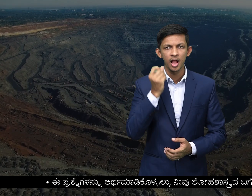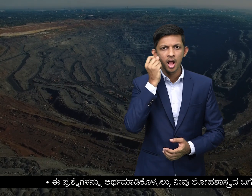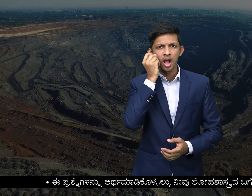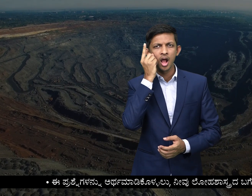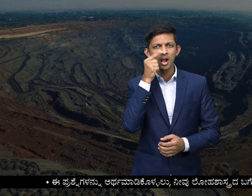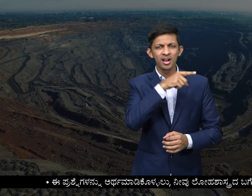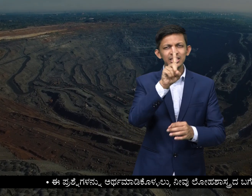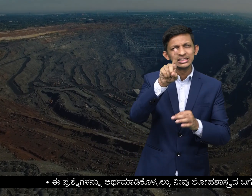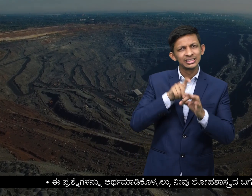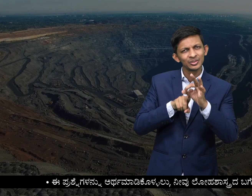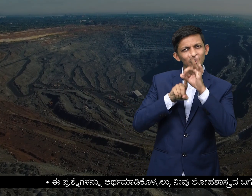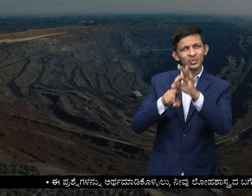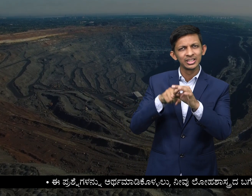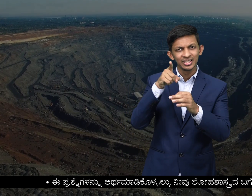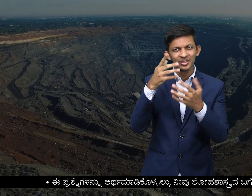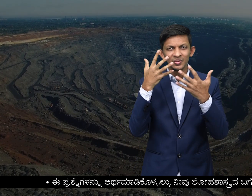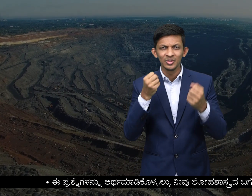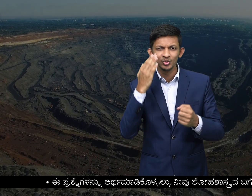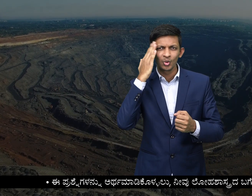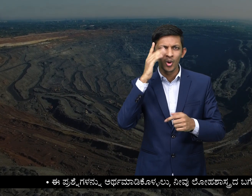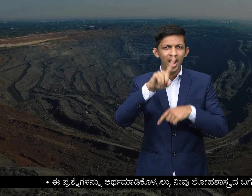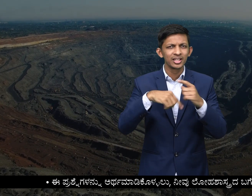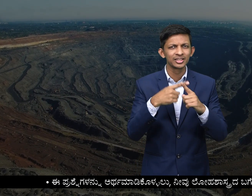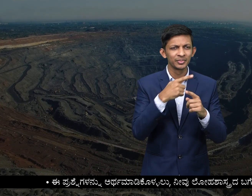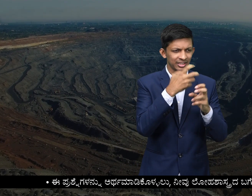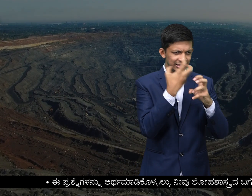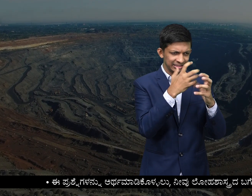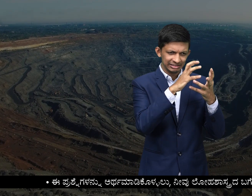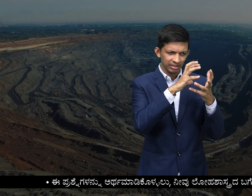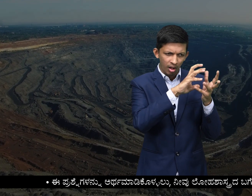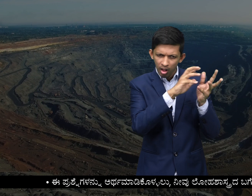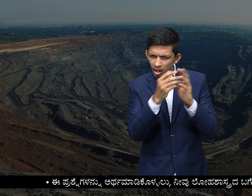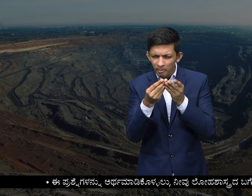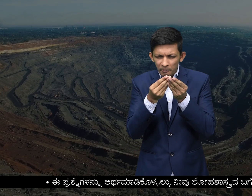ಈ ಪ್ರಶ್ನೆಗಳನ್ನ ಅರ್ಥ ಮಾಡ್ಕೊಳ್ಳಲು ನೀವು ಲೋಹಶಾಸ್ತ್ರದ ಬಗ್ಗೆ ತಿಳಿದುಕೊಳ್ಬೇಕು.